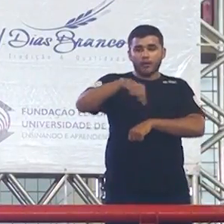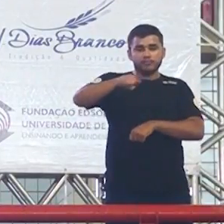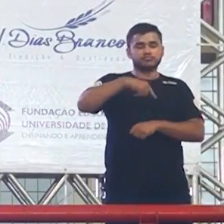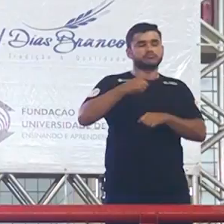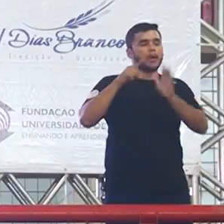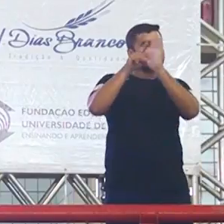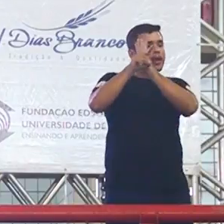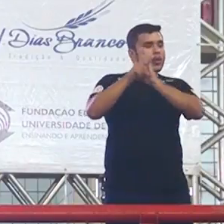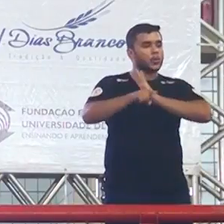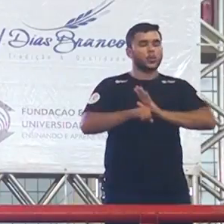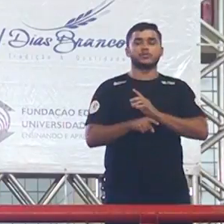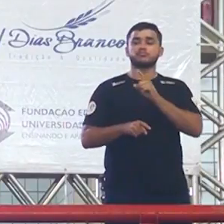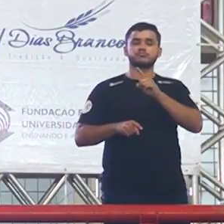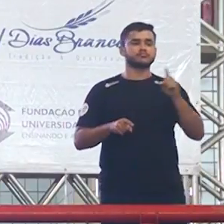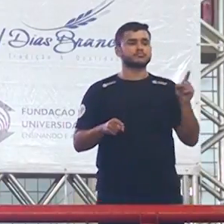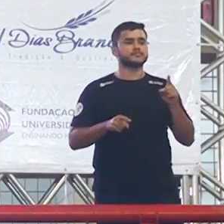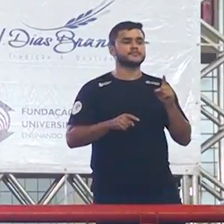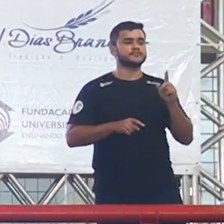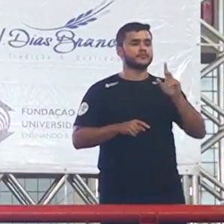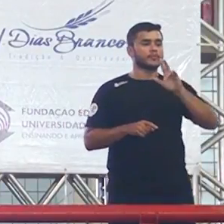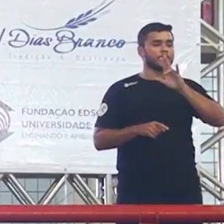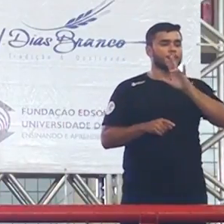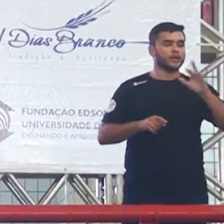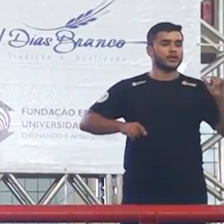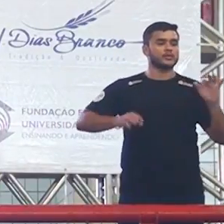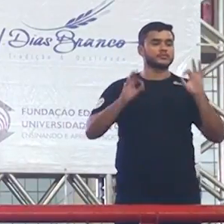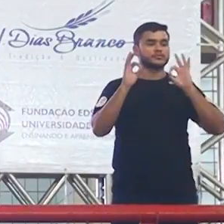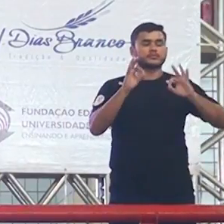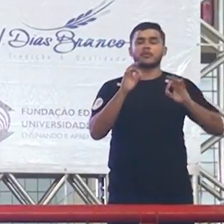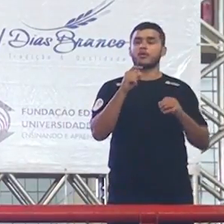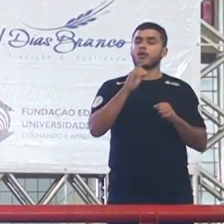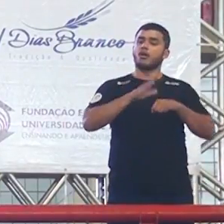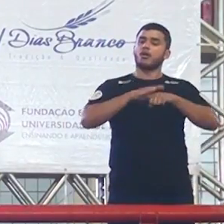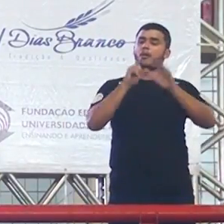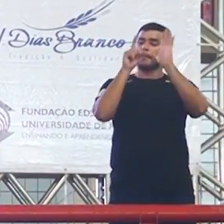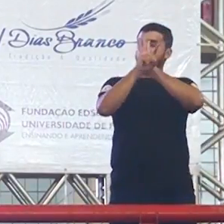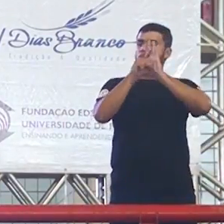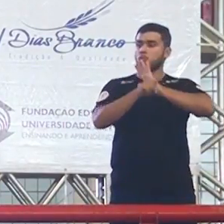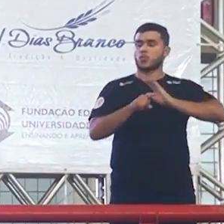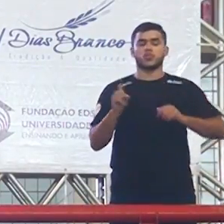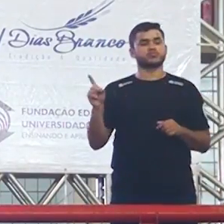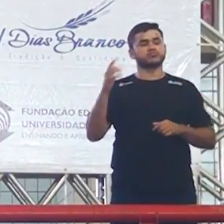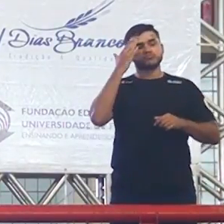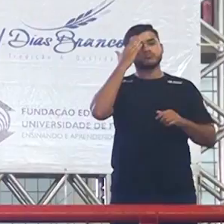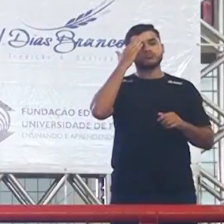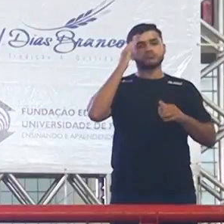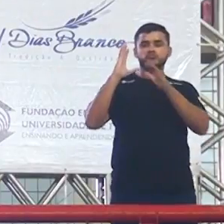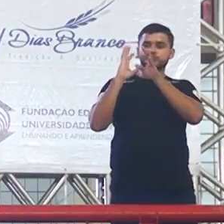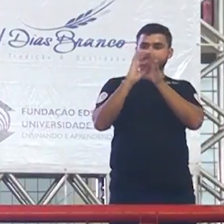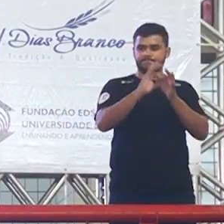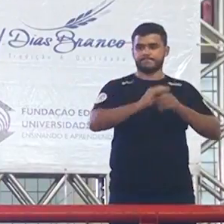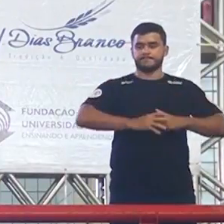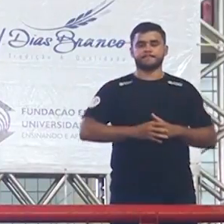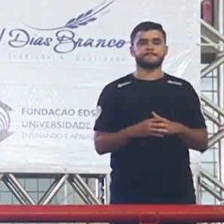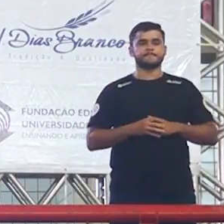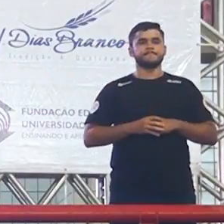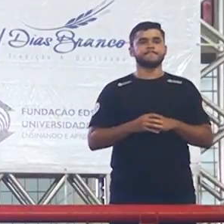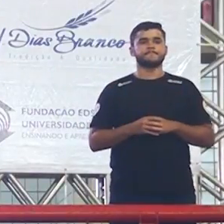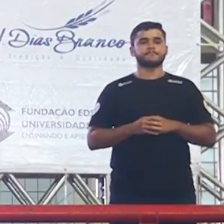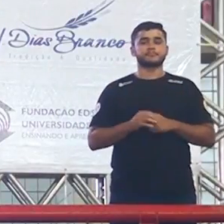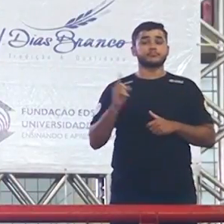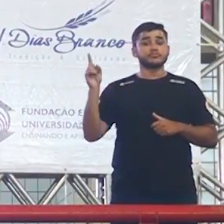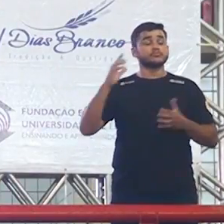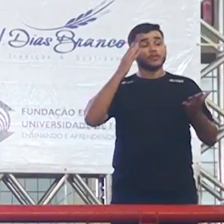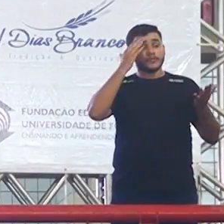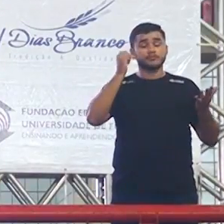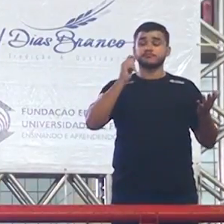vamos trabalhar com um sentido convencional. Por quê? Porque fica melhor de resolver os exercícios. Fica